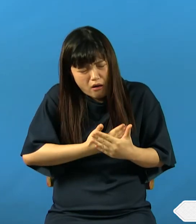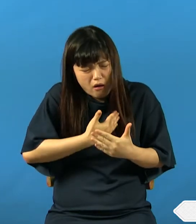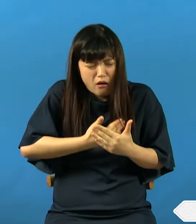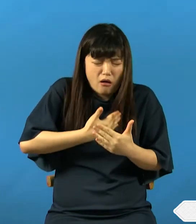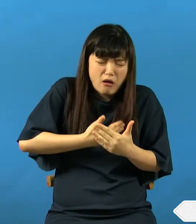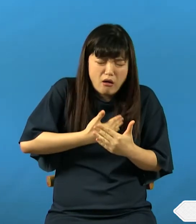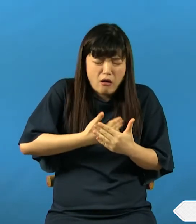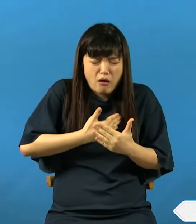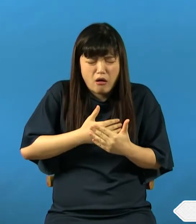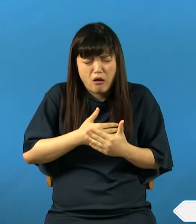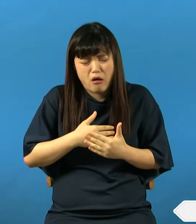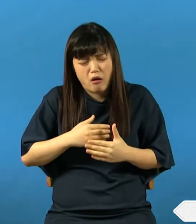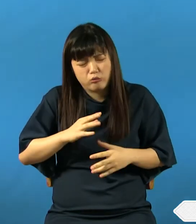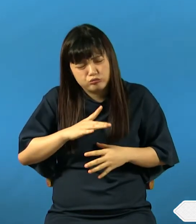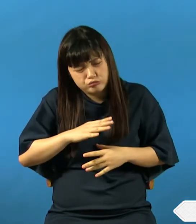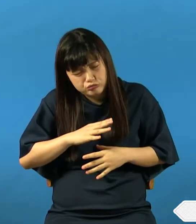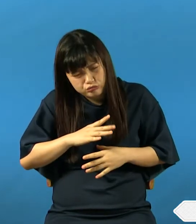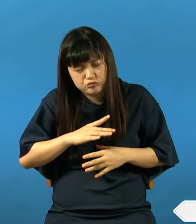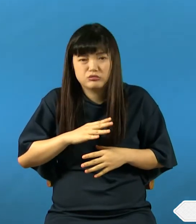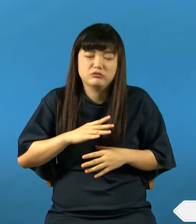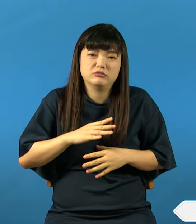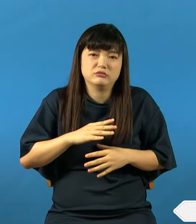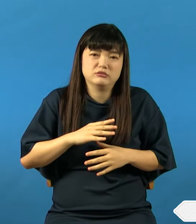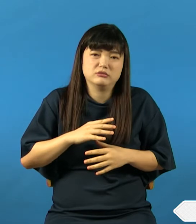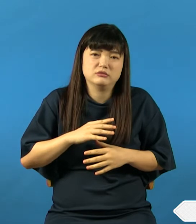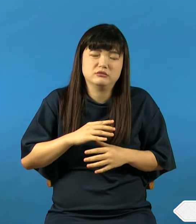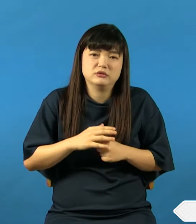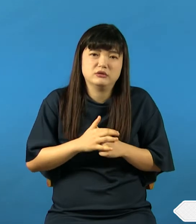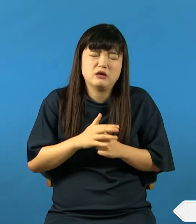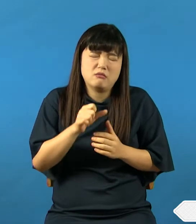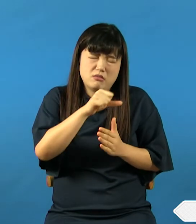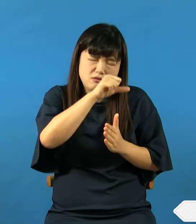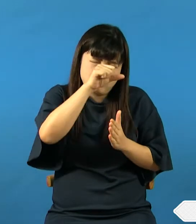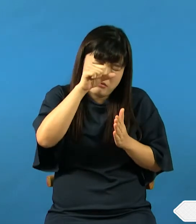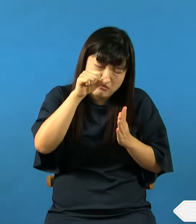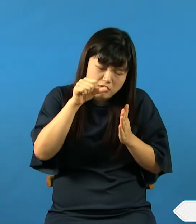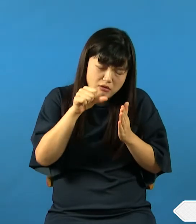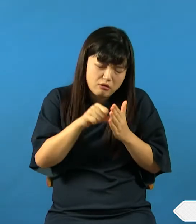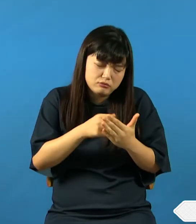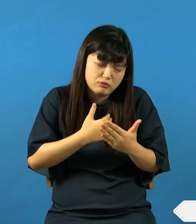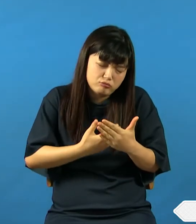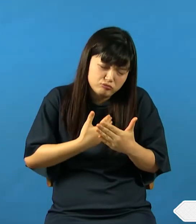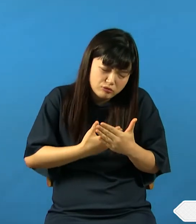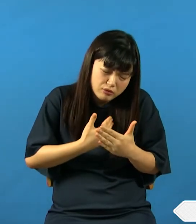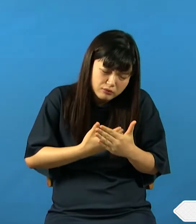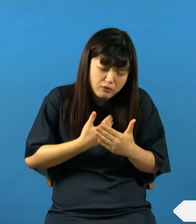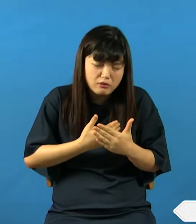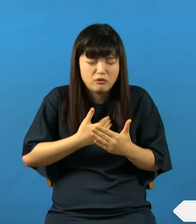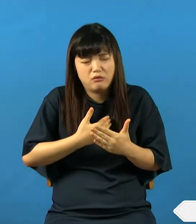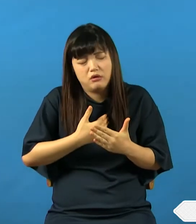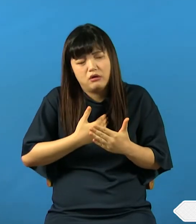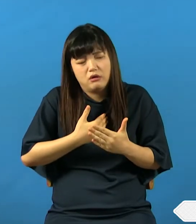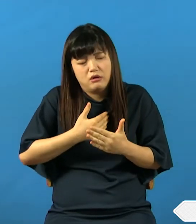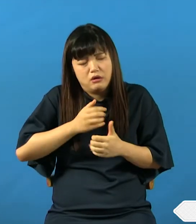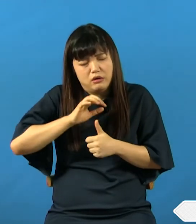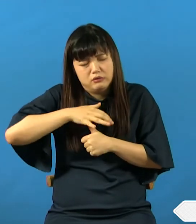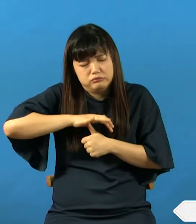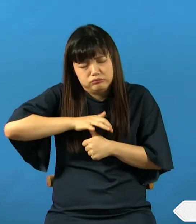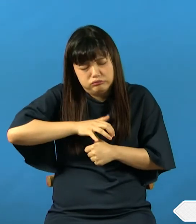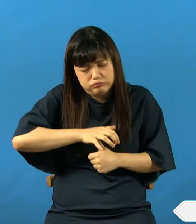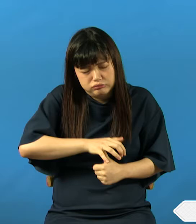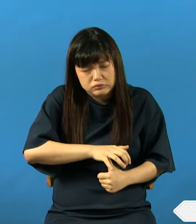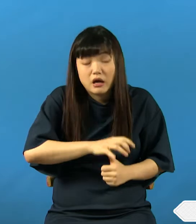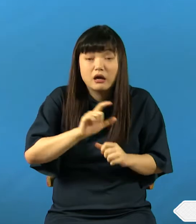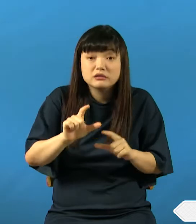하는 불안과 두려움을 떨쳐버릴 수가 없습니다. 그렇게 평생을 불안과